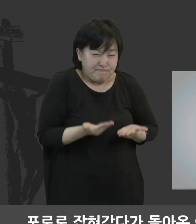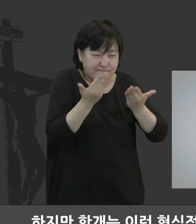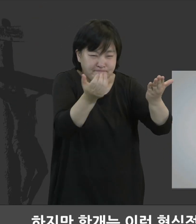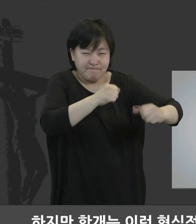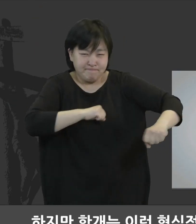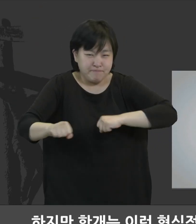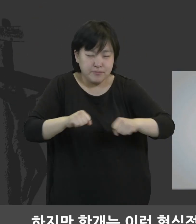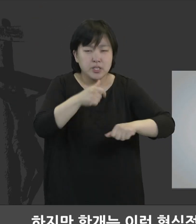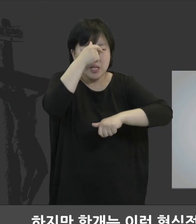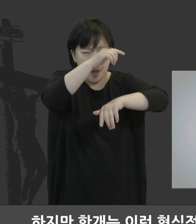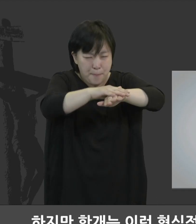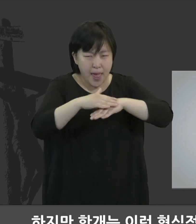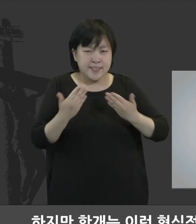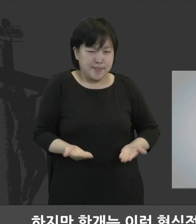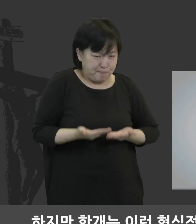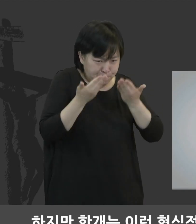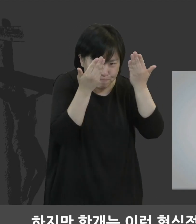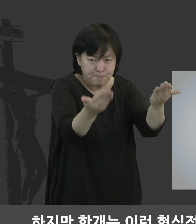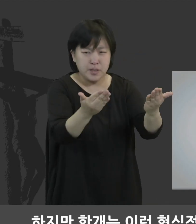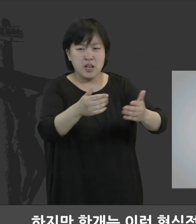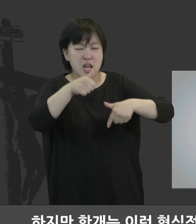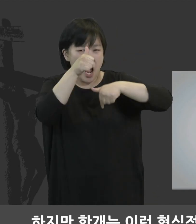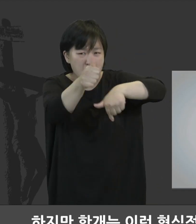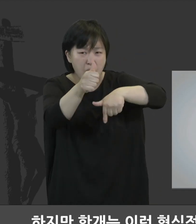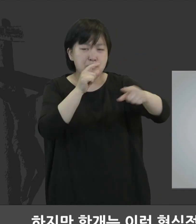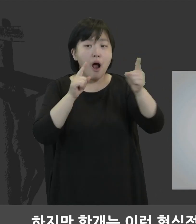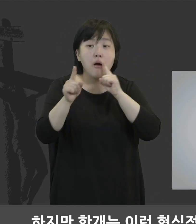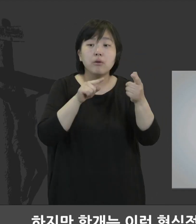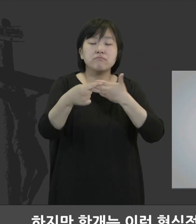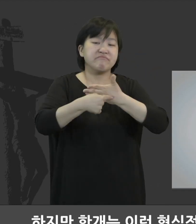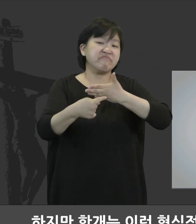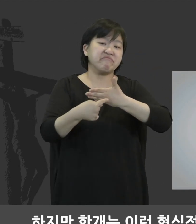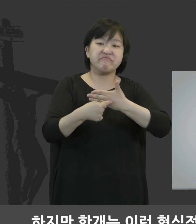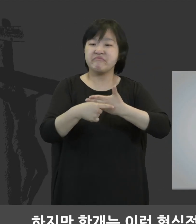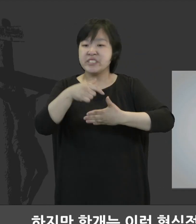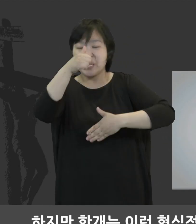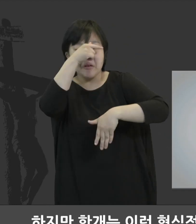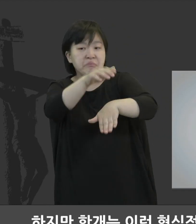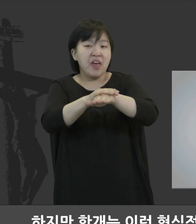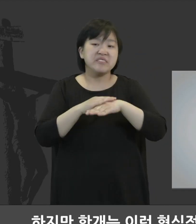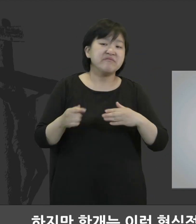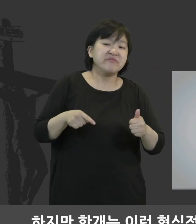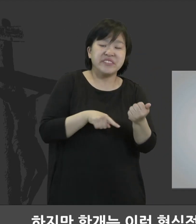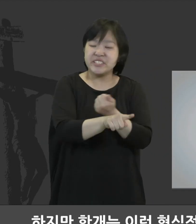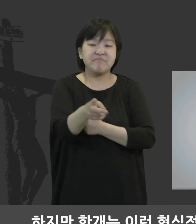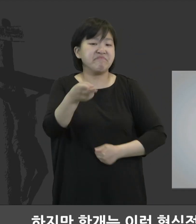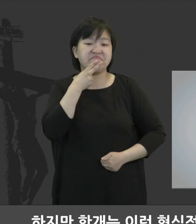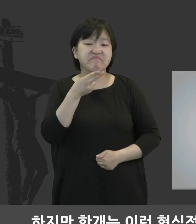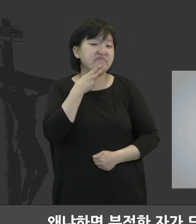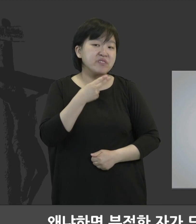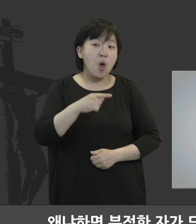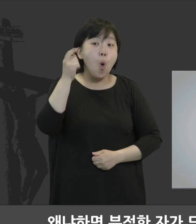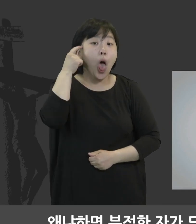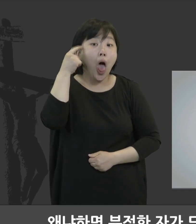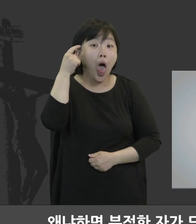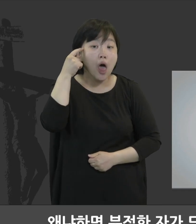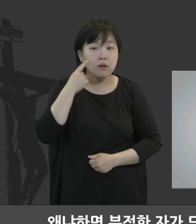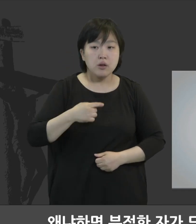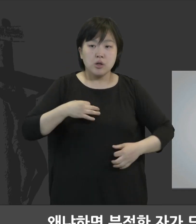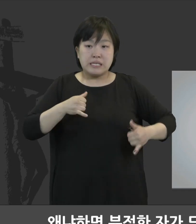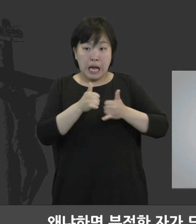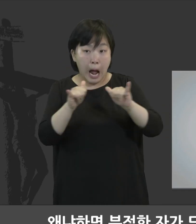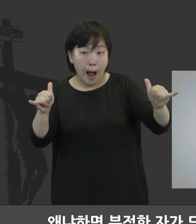하였습니다. 하지만 학개는 이런 형식적인 종교 행위는 아무런 의미가 없다고 말합니다.